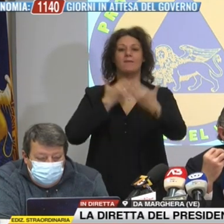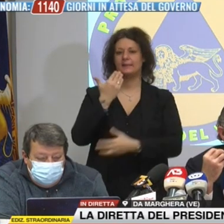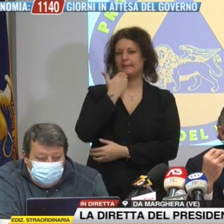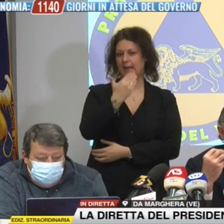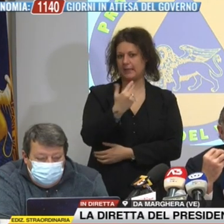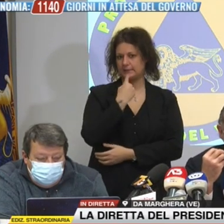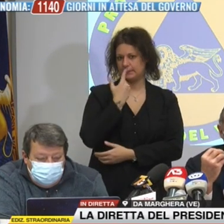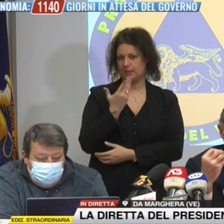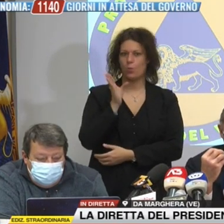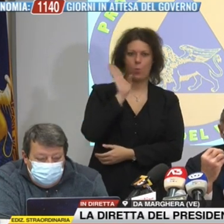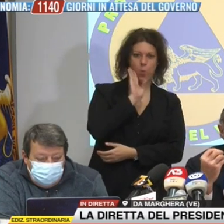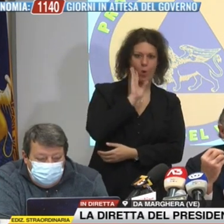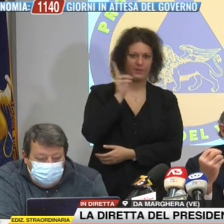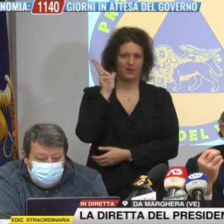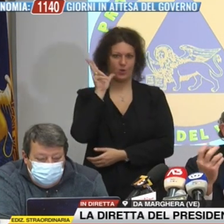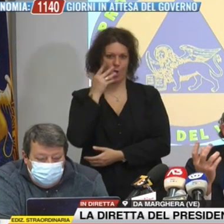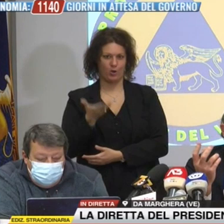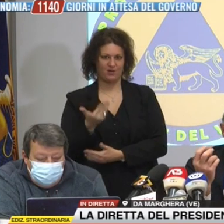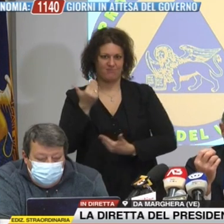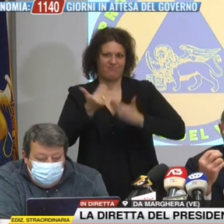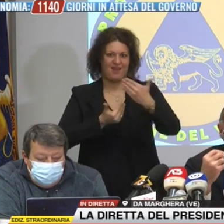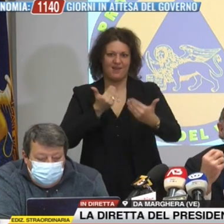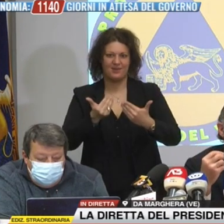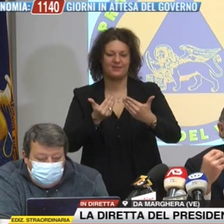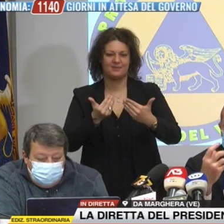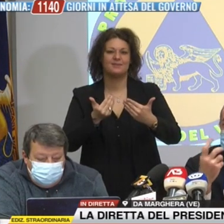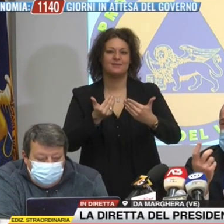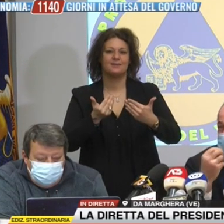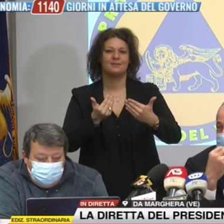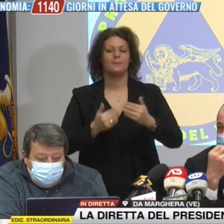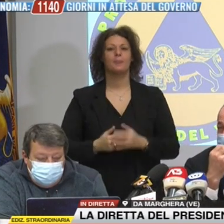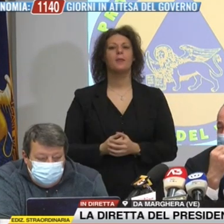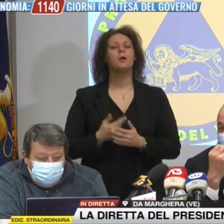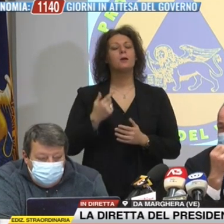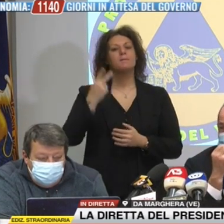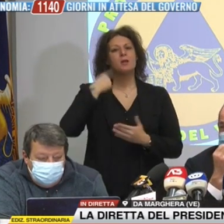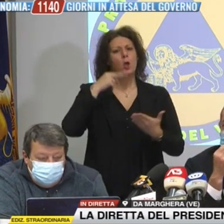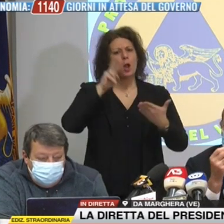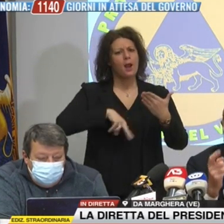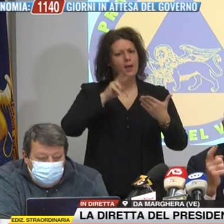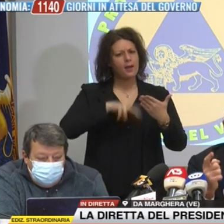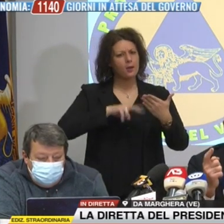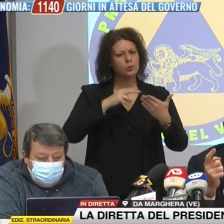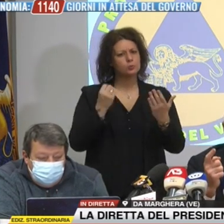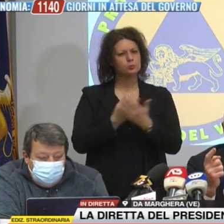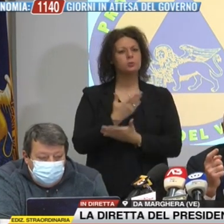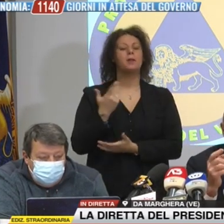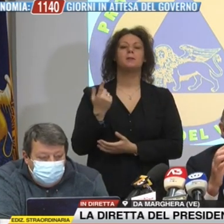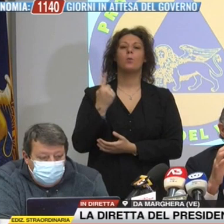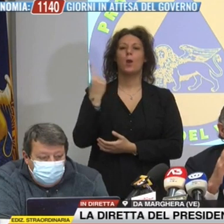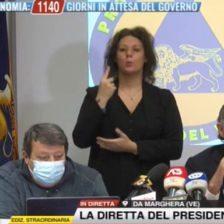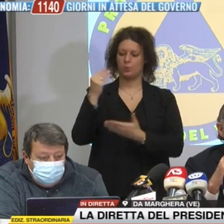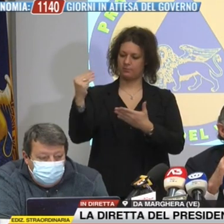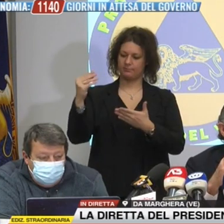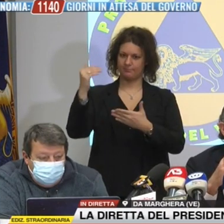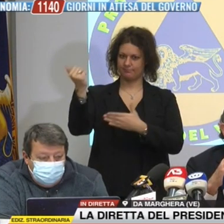Faccio un esempio. A me a volte capita che spesso ci scrivono, ma sono andato in ospedale e quel signore mi ha trattato male.